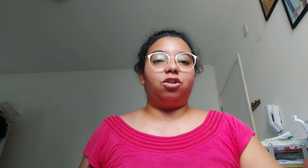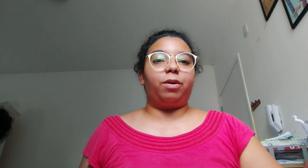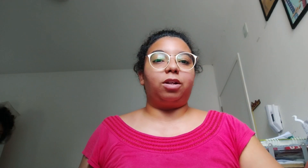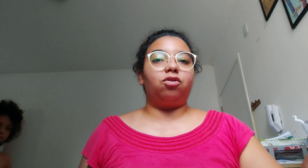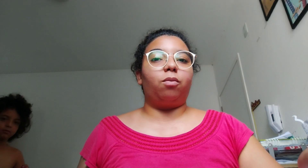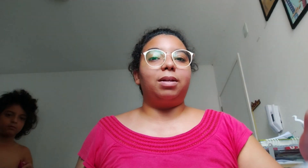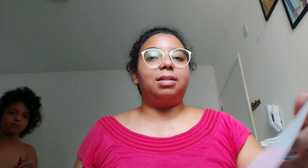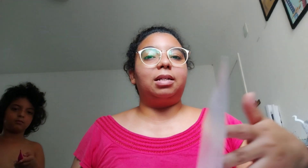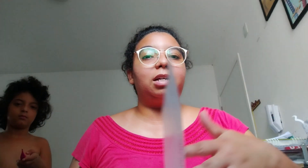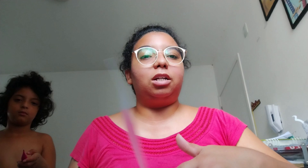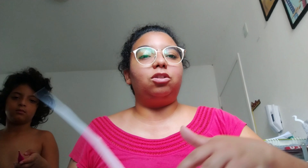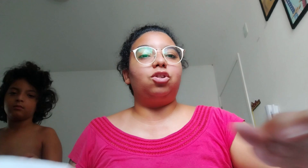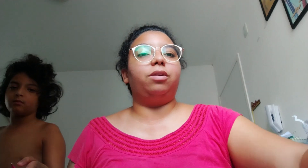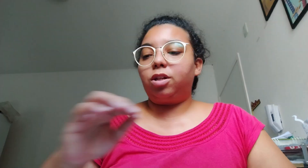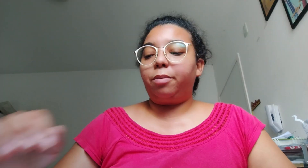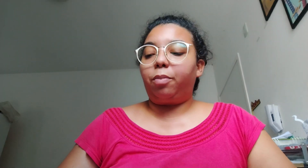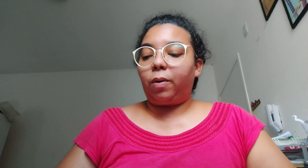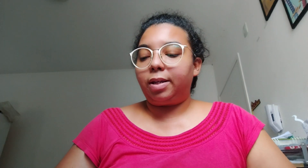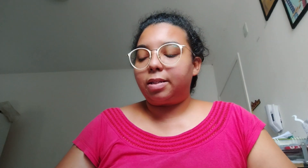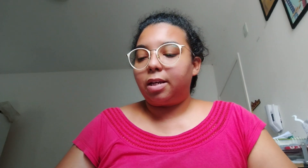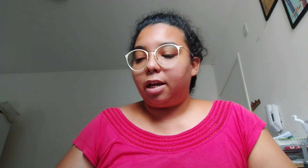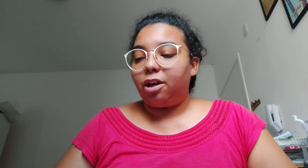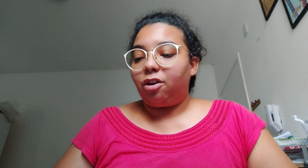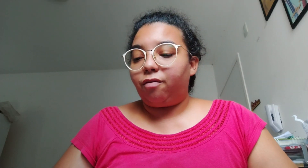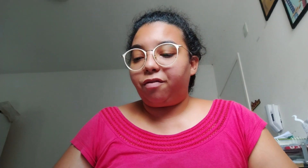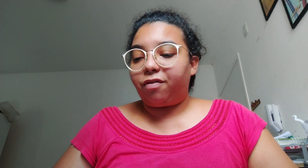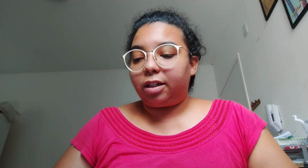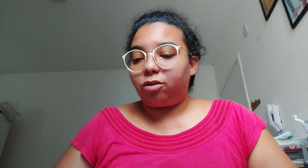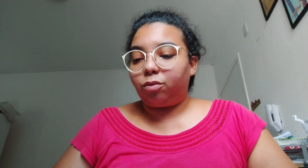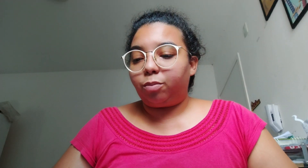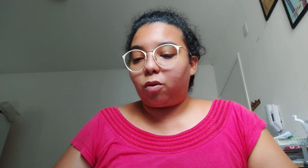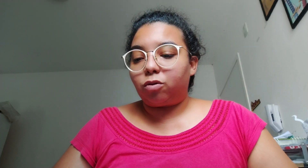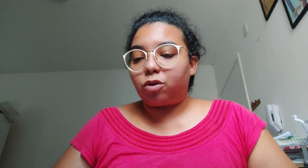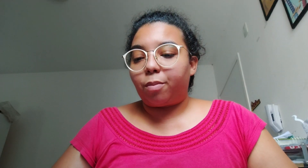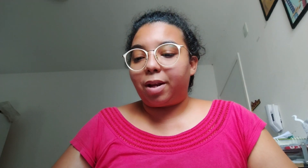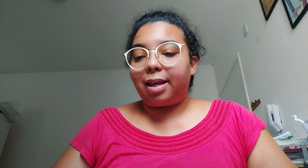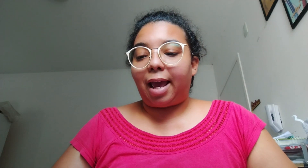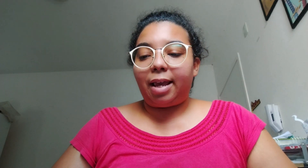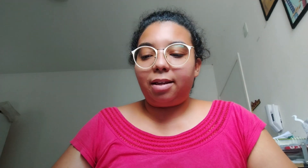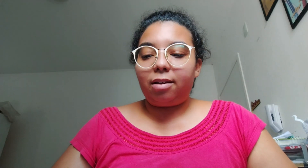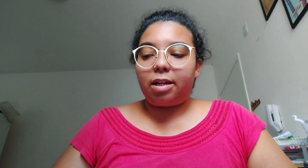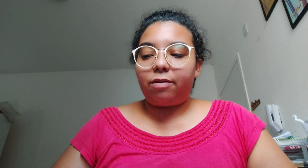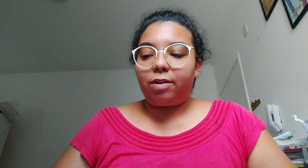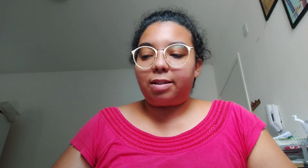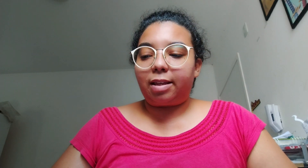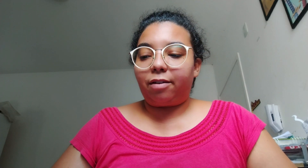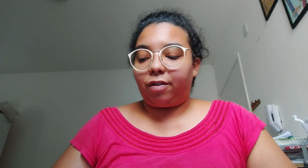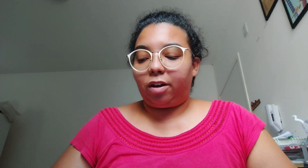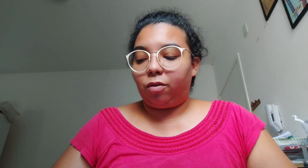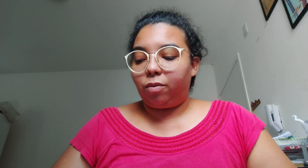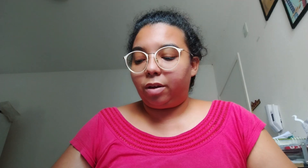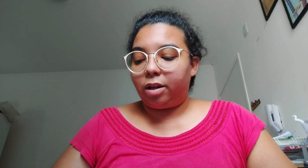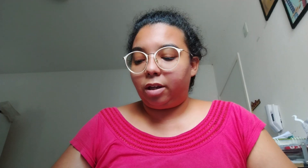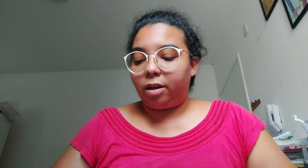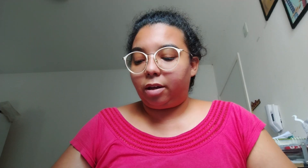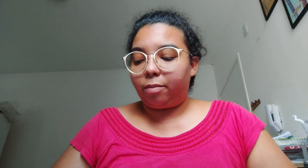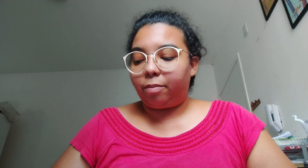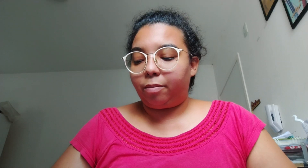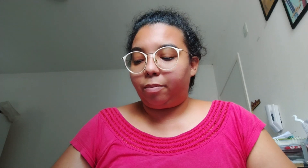praticou bastante, pois vem falando um pouco sobre quem escreveu e qual